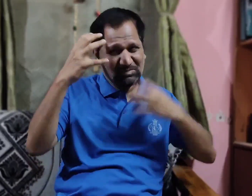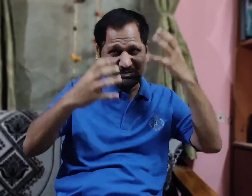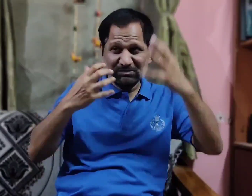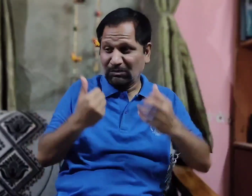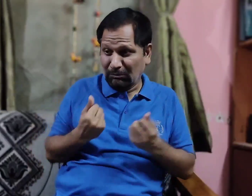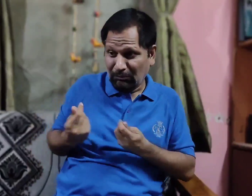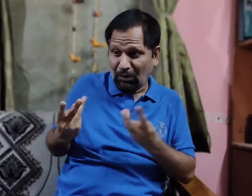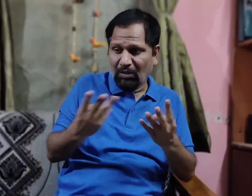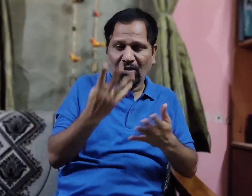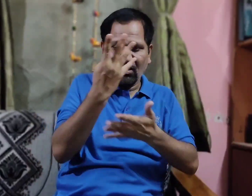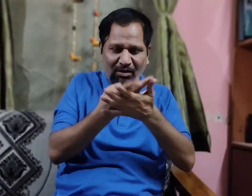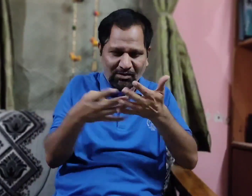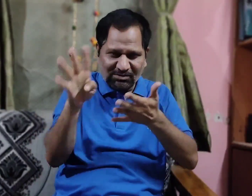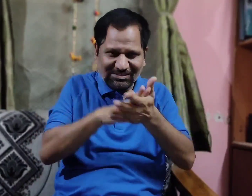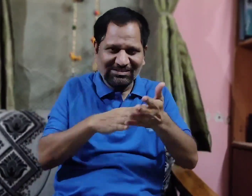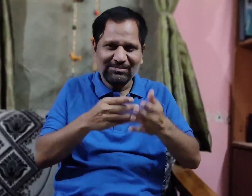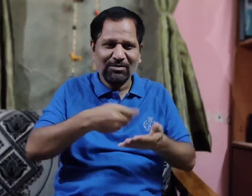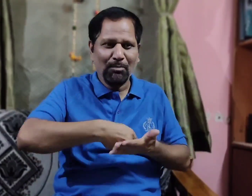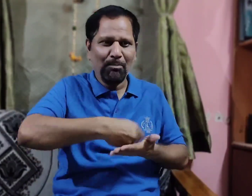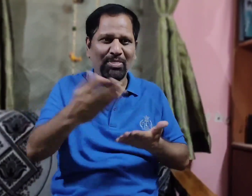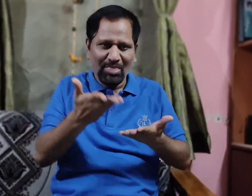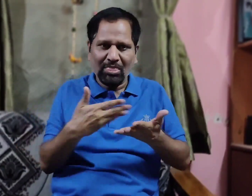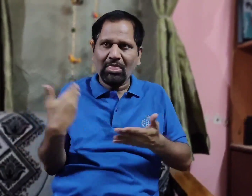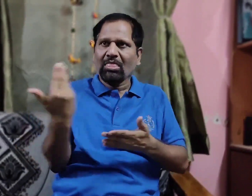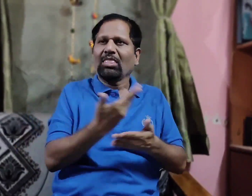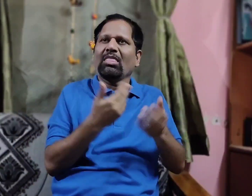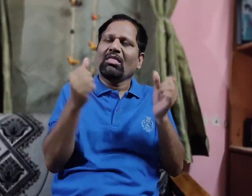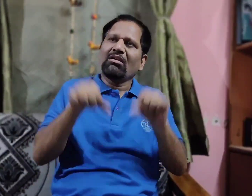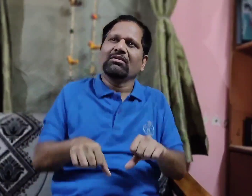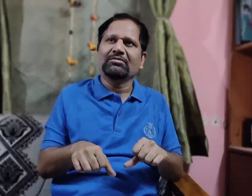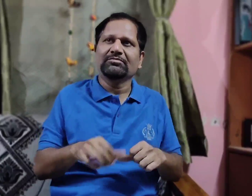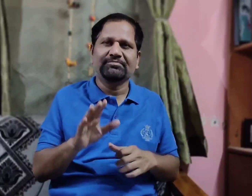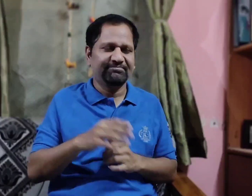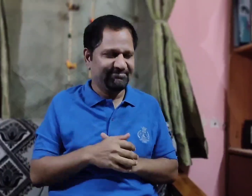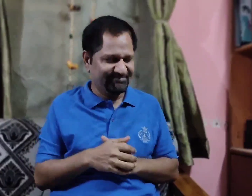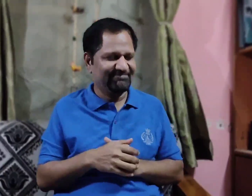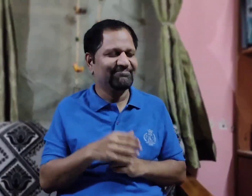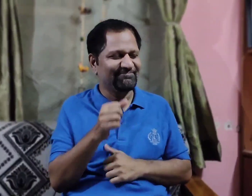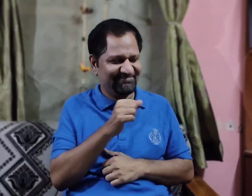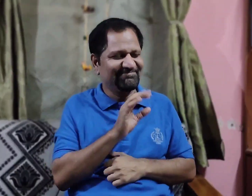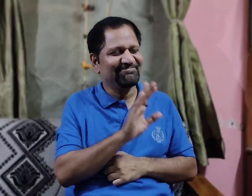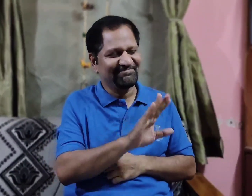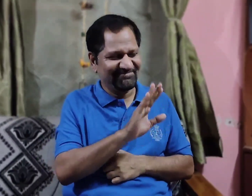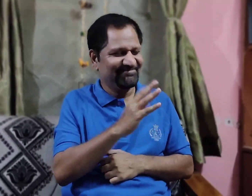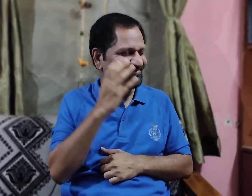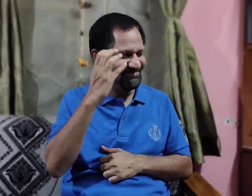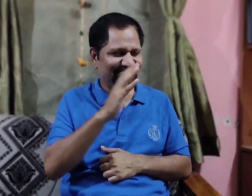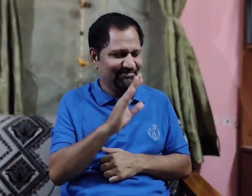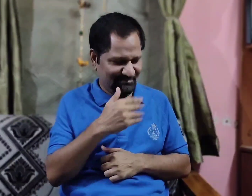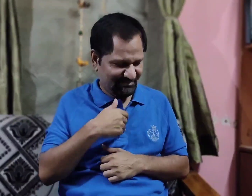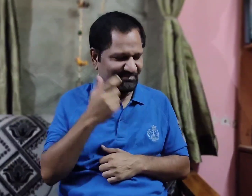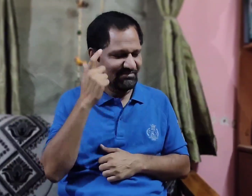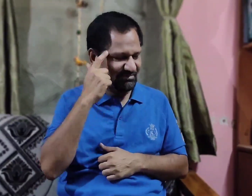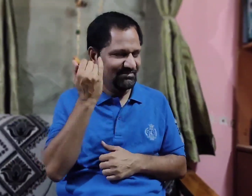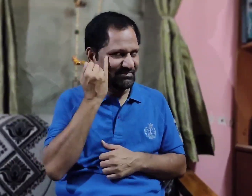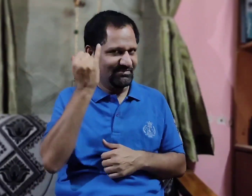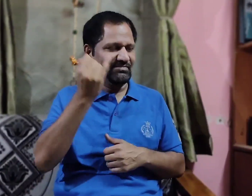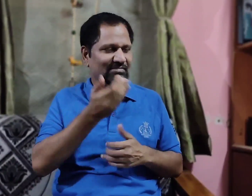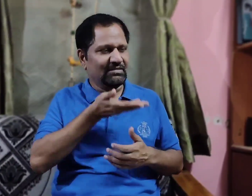आप तो बहुत दूरदर्शिता रखते हैं, कुछ मदद करें हमारी, हम सबको बचाए। तो ताऊ ने सोचा और फिर बताया कि तुम सबको